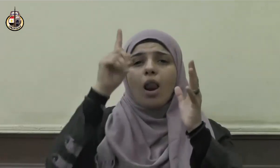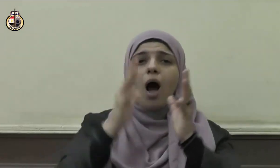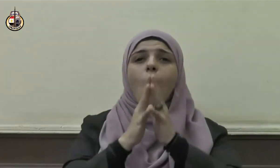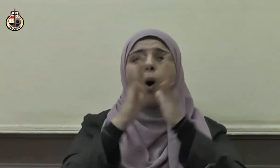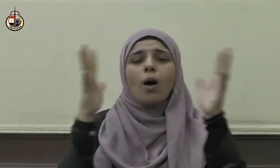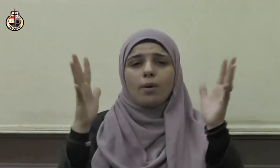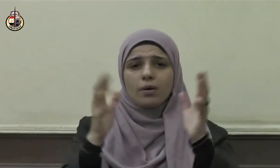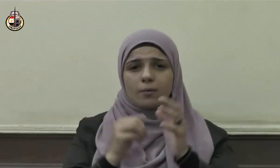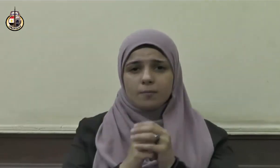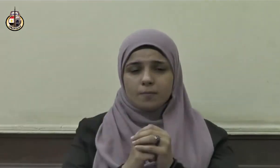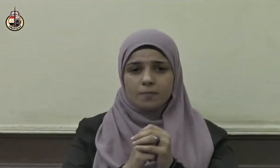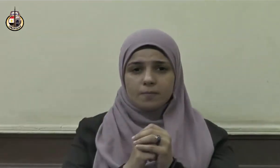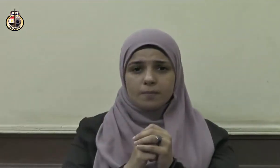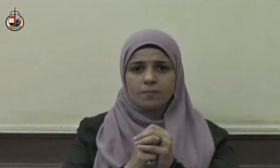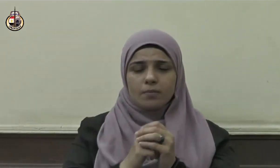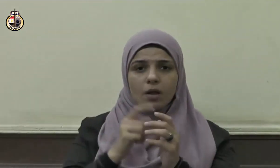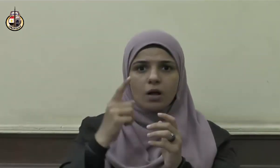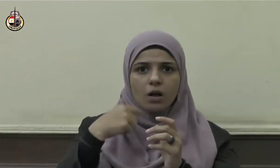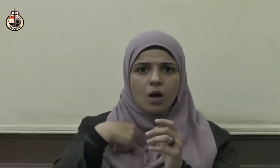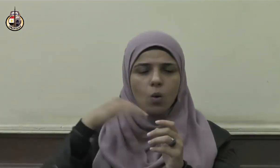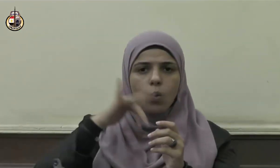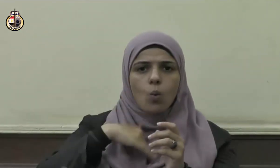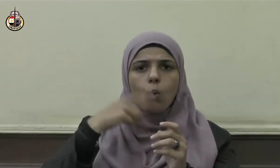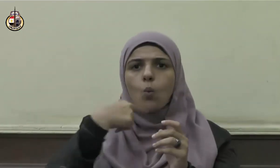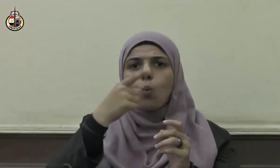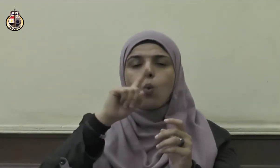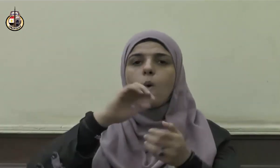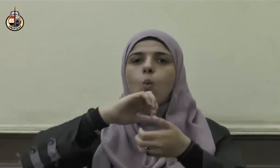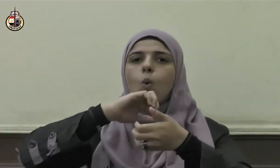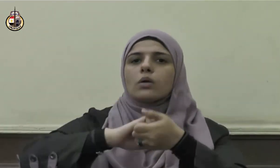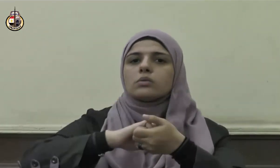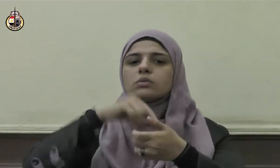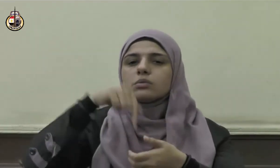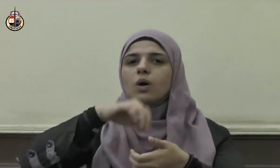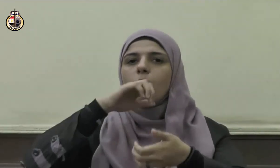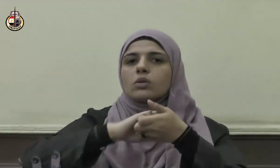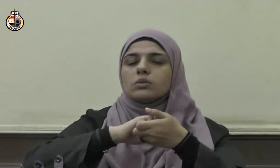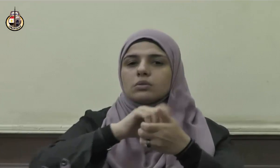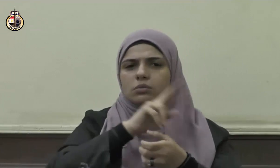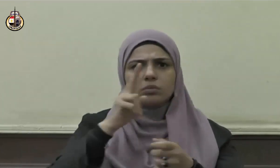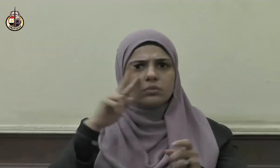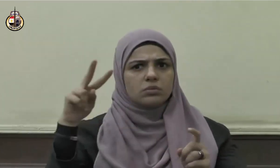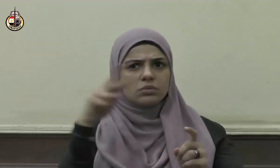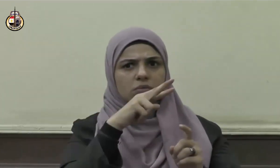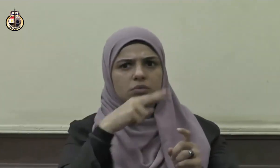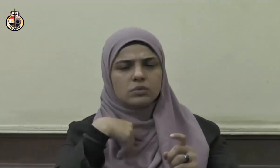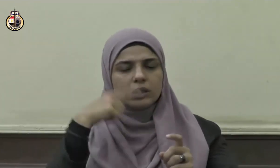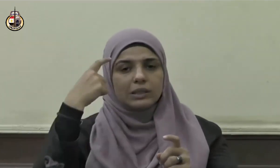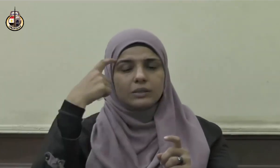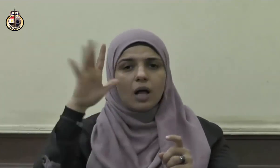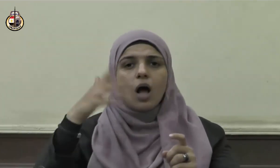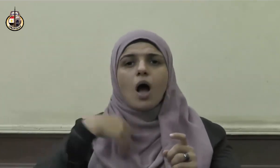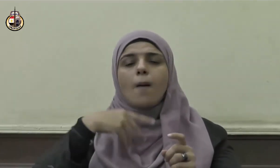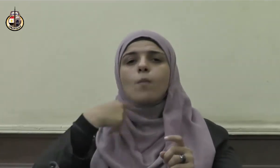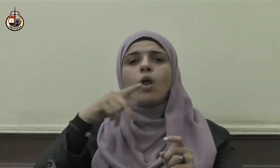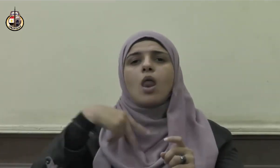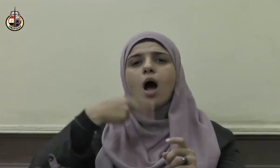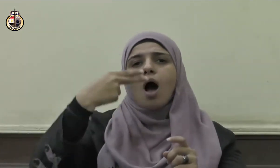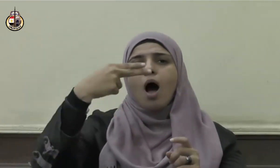أكبر، وكانت لا غد، فنظروا فإذا عمرو بن عبسة رضي